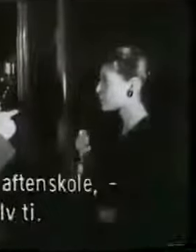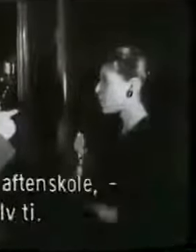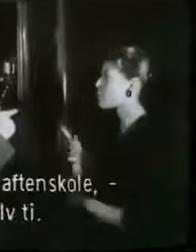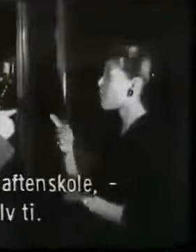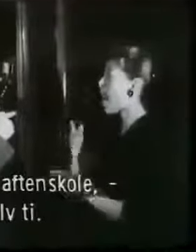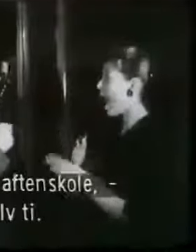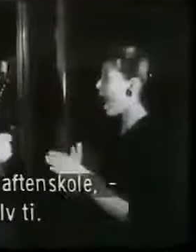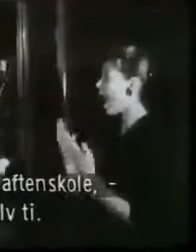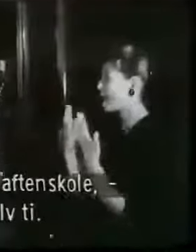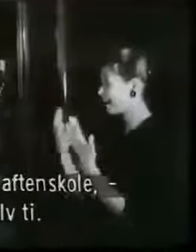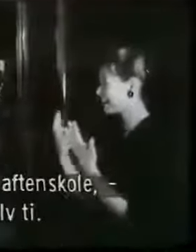aftenskole med 9:30.